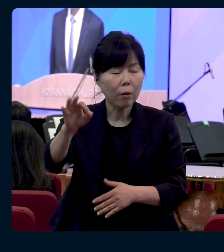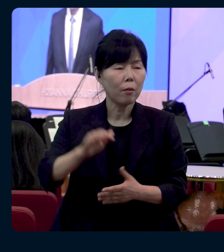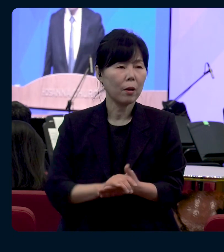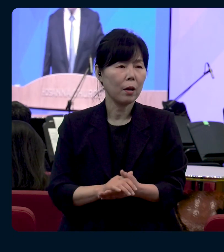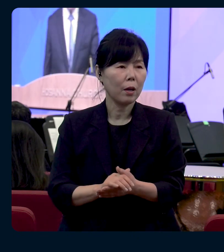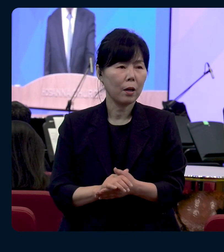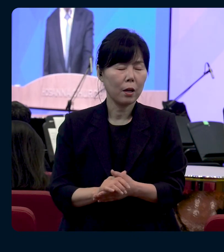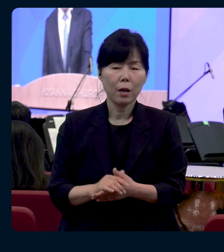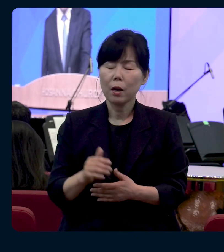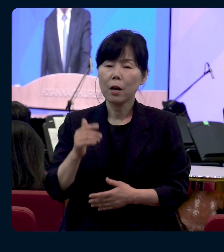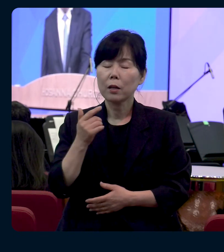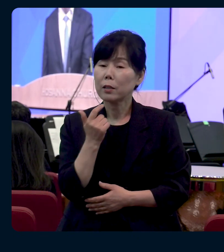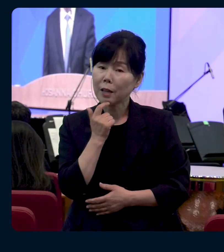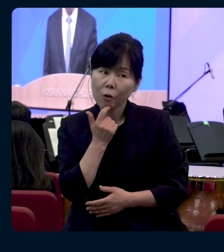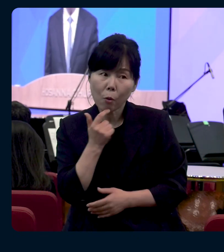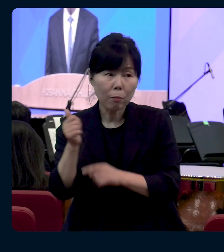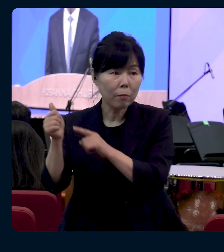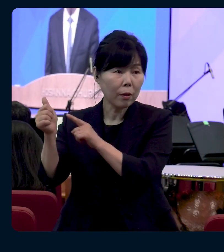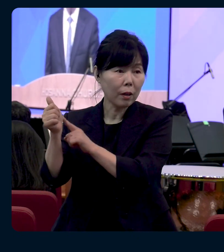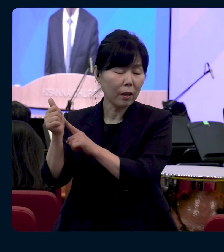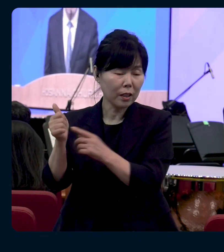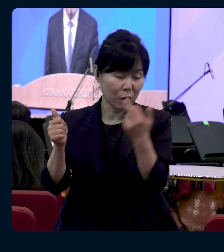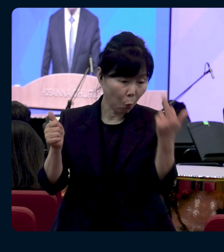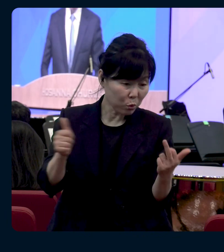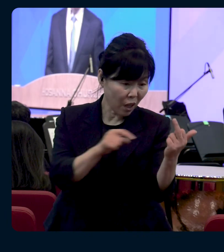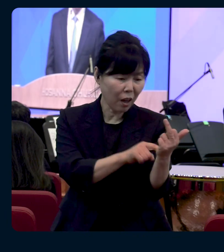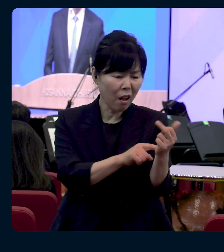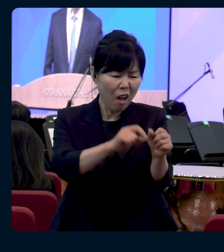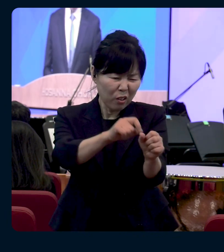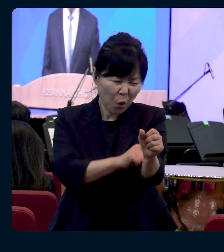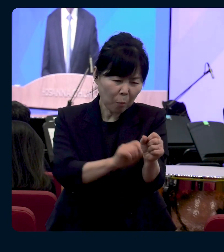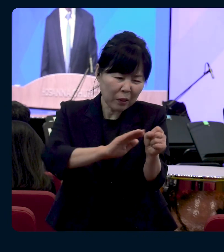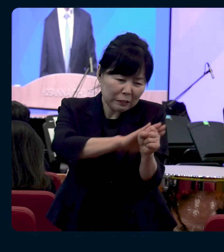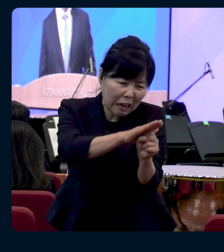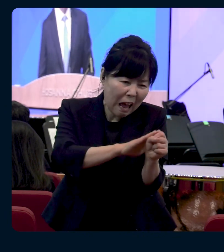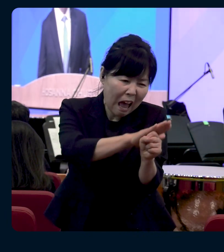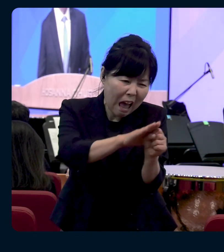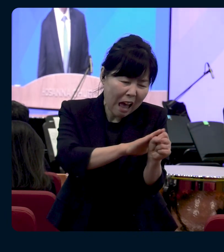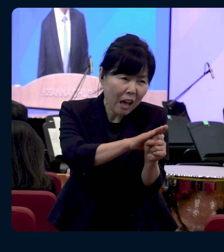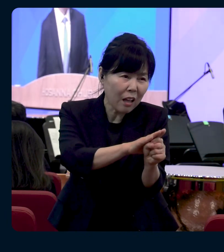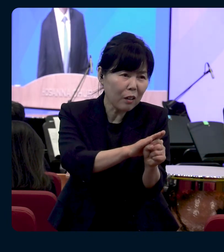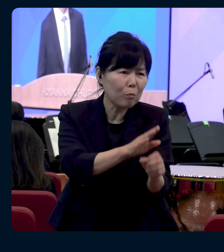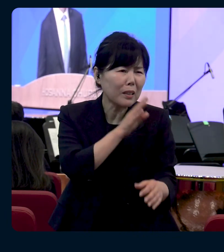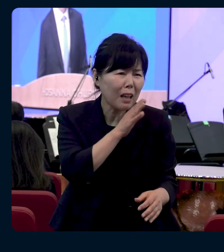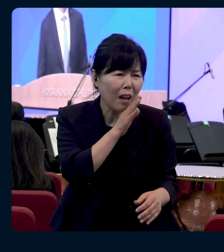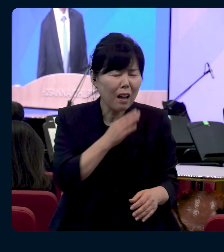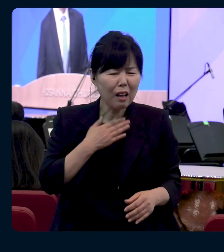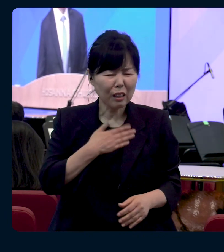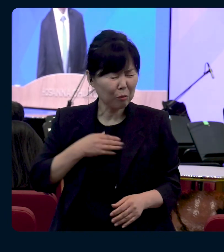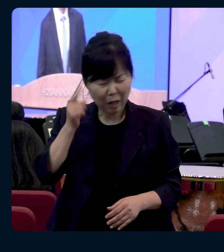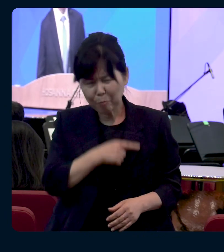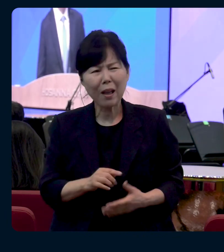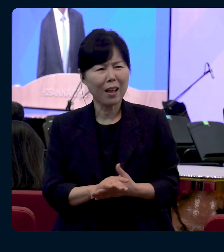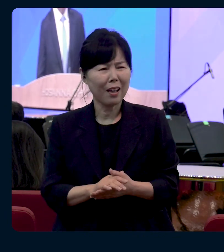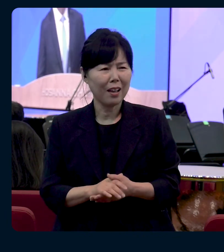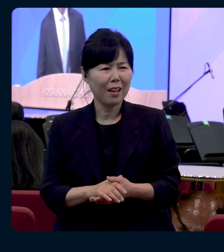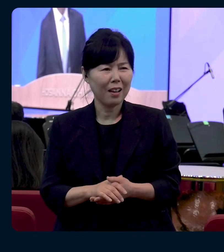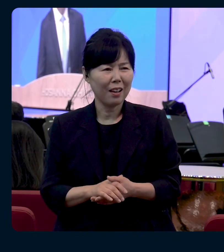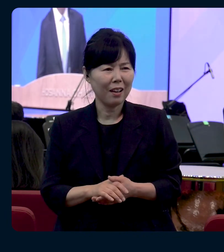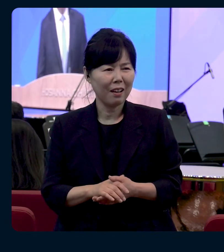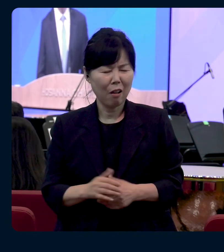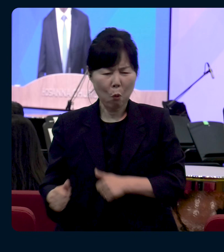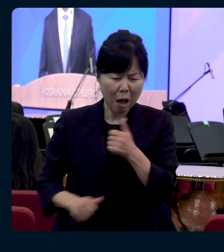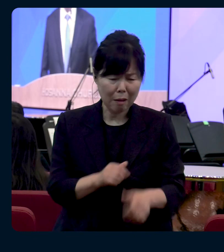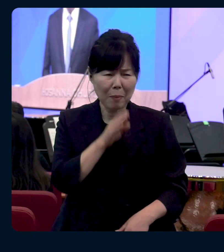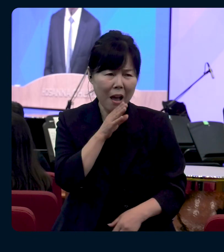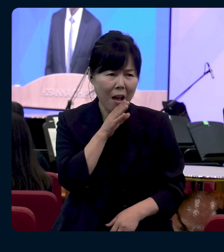아버지가 그 동생만을 특별하게 사랑하는 것, 물론 기분이 좋지 않죠. 화가 나지요. 예.